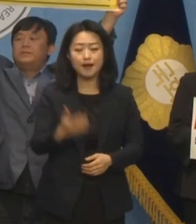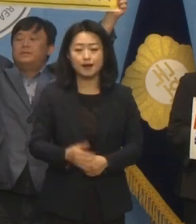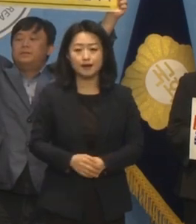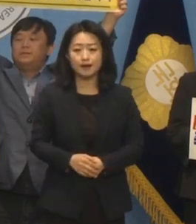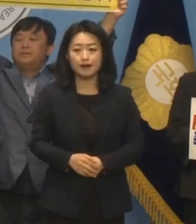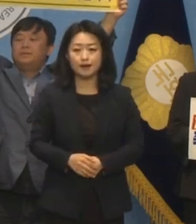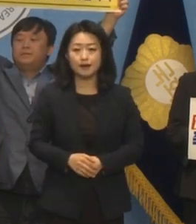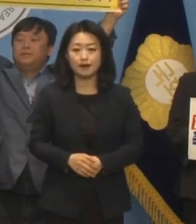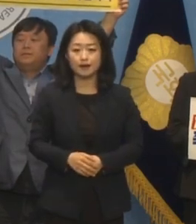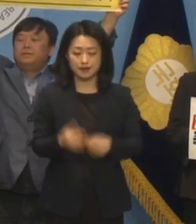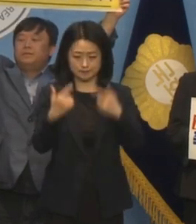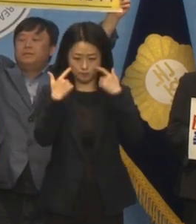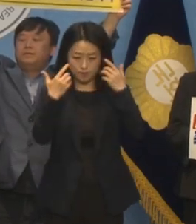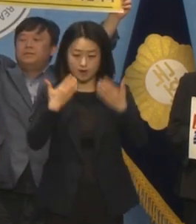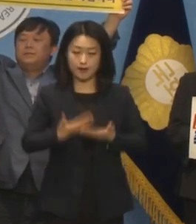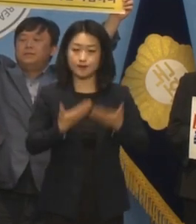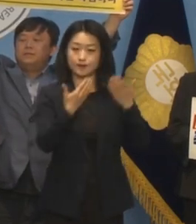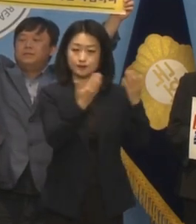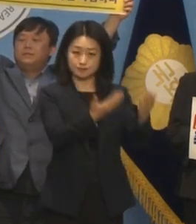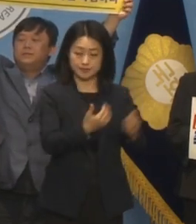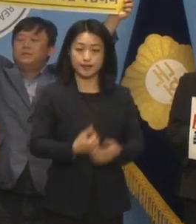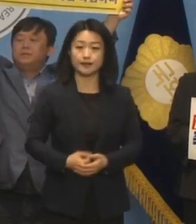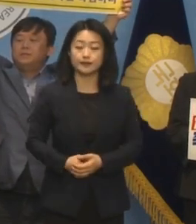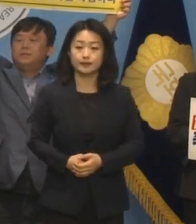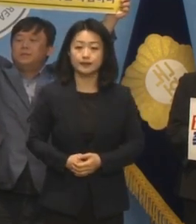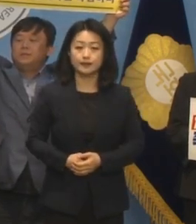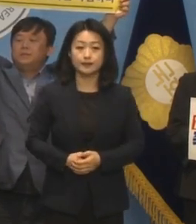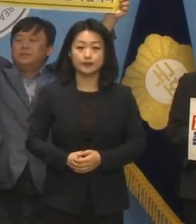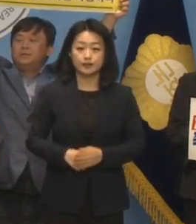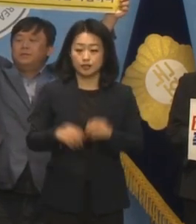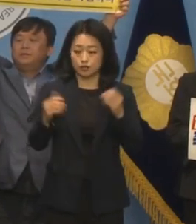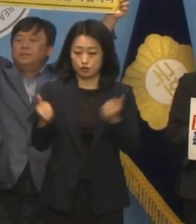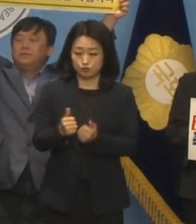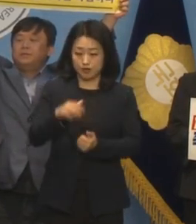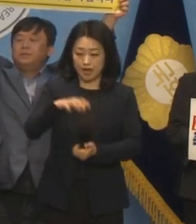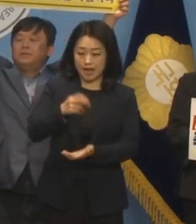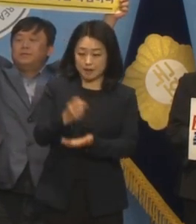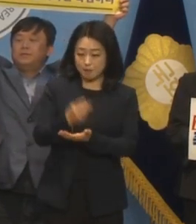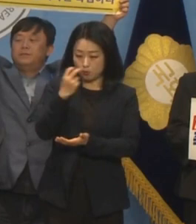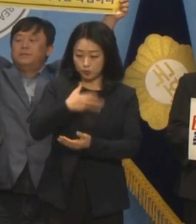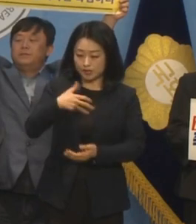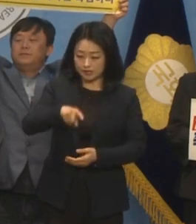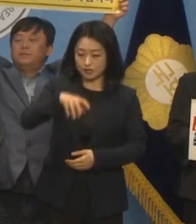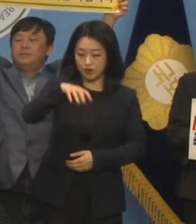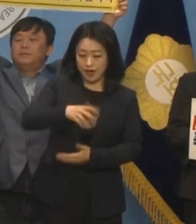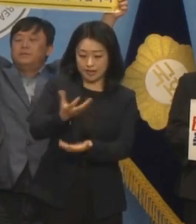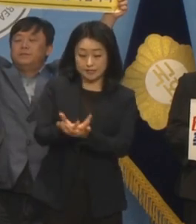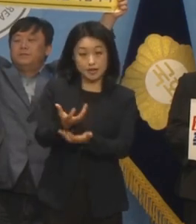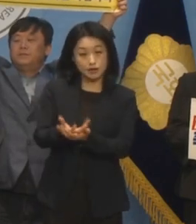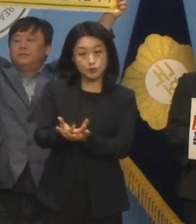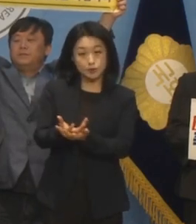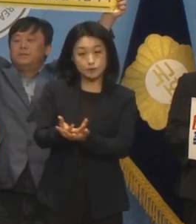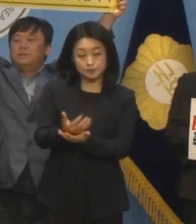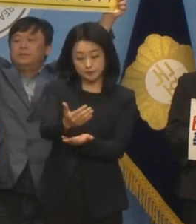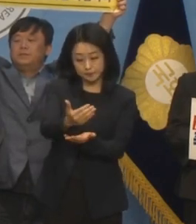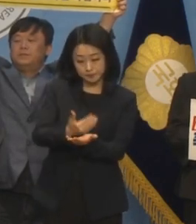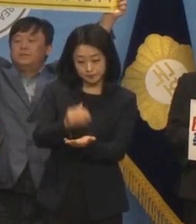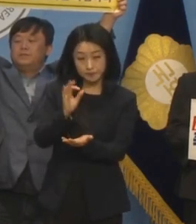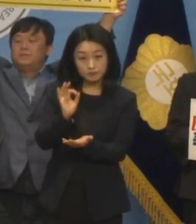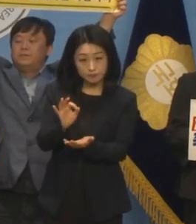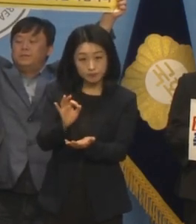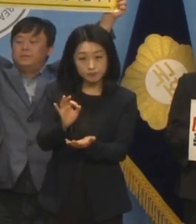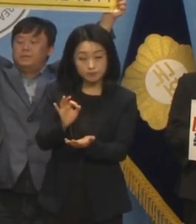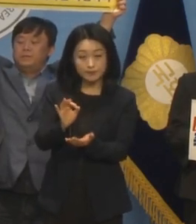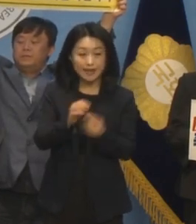수도 있음을 분명히 밝힙니다. 이 국회 입법조사처 자료에 의하면 국회에서 의결된 법률안이